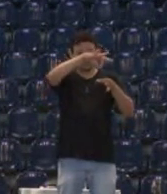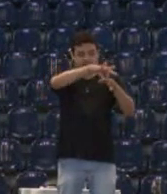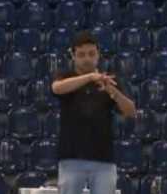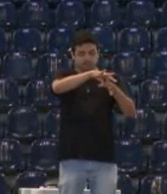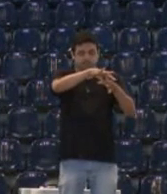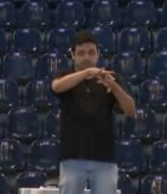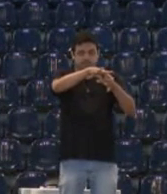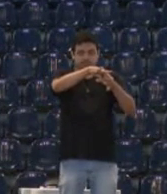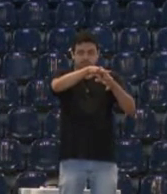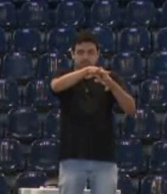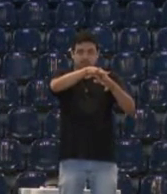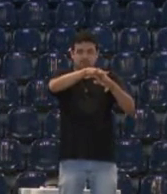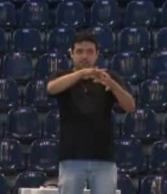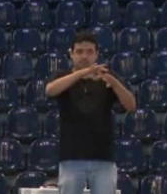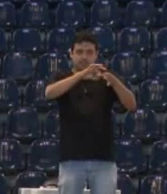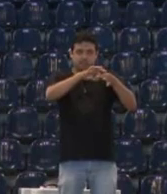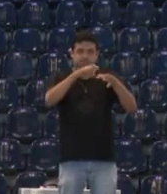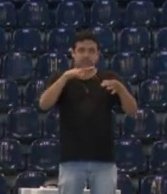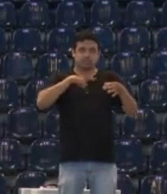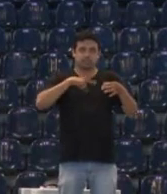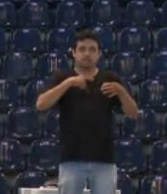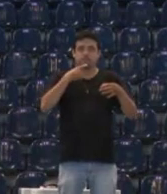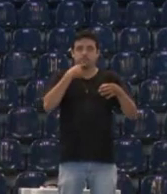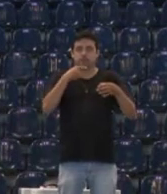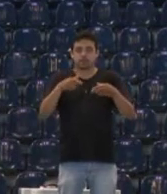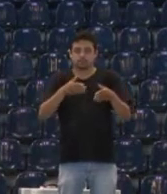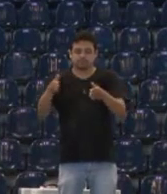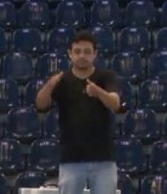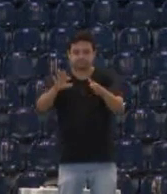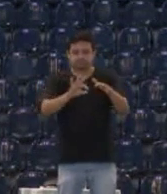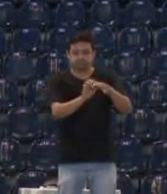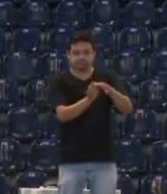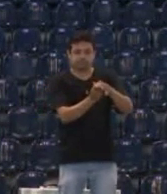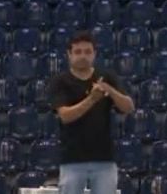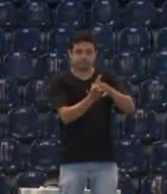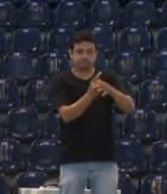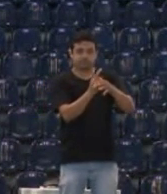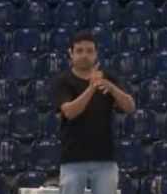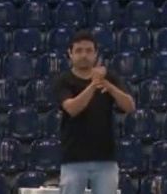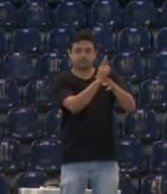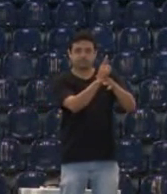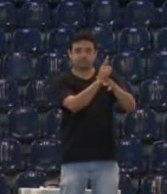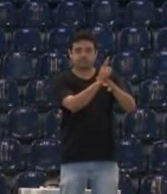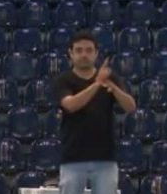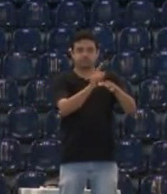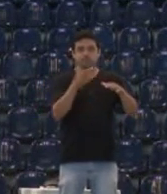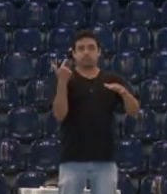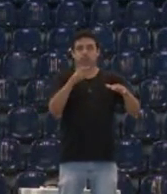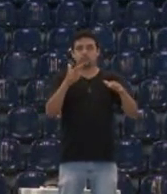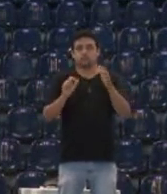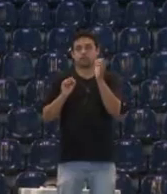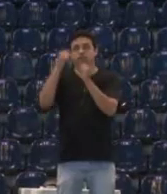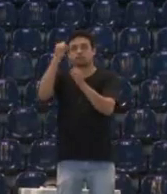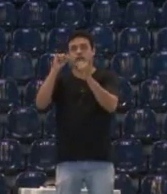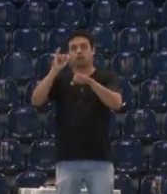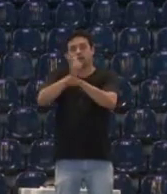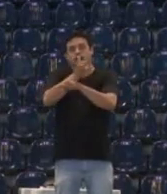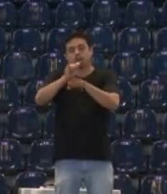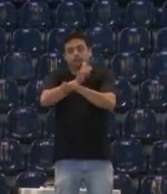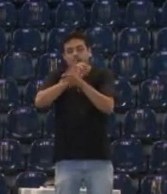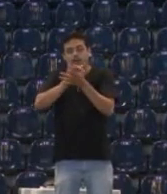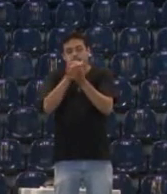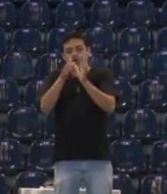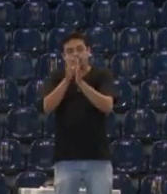que nasce ripd a torção não tenho engenho nem art